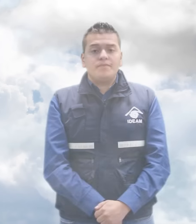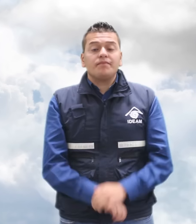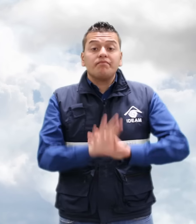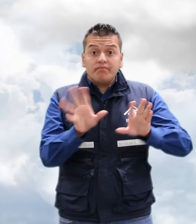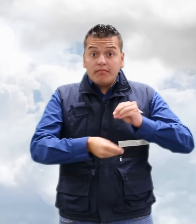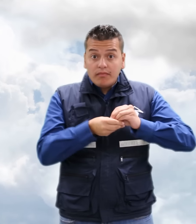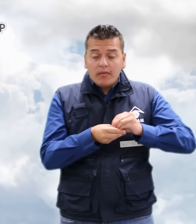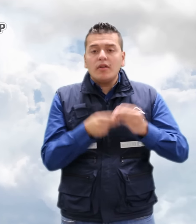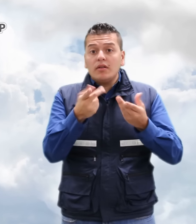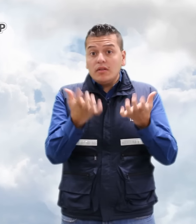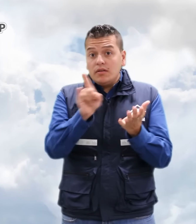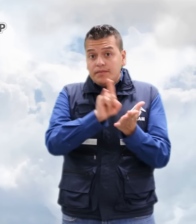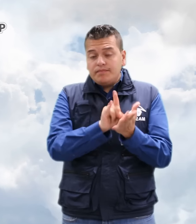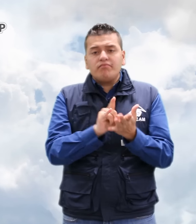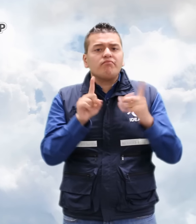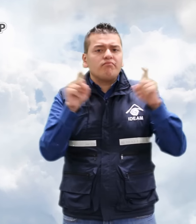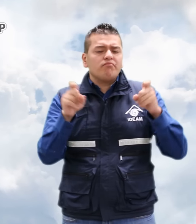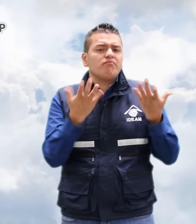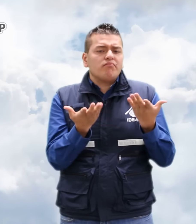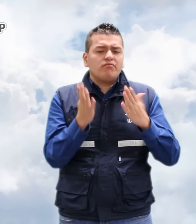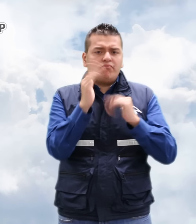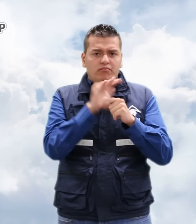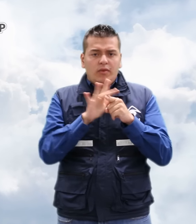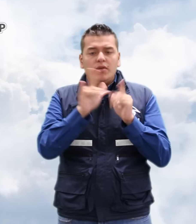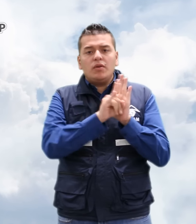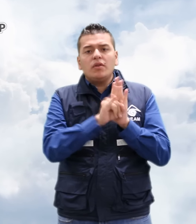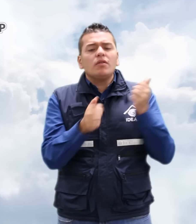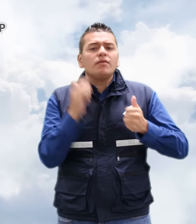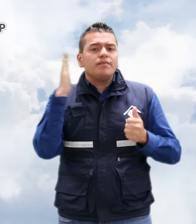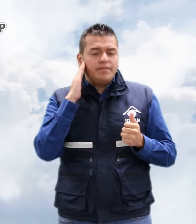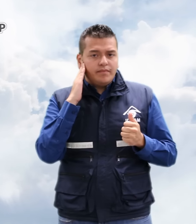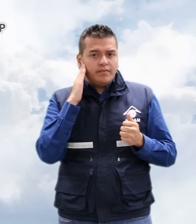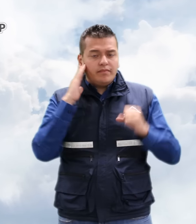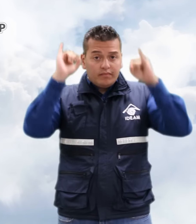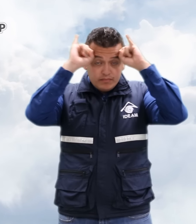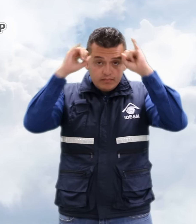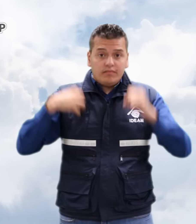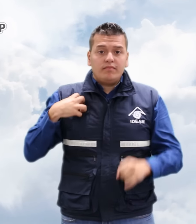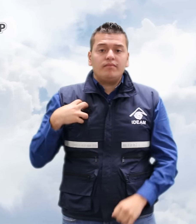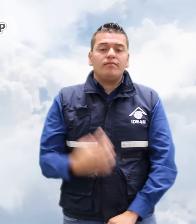Adicionalmente te invitamos a descargar nuestra aplicación Mi Pronóstico Disponible para dispositivos móviles iPhone y Android